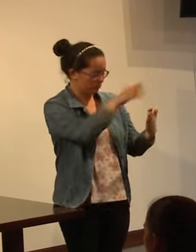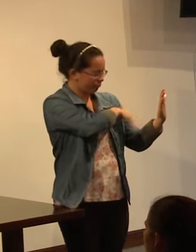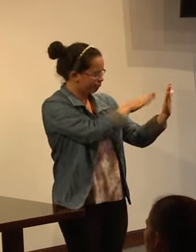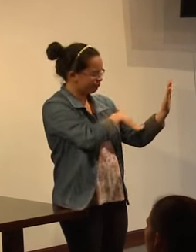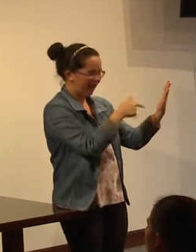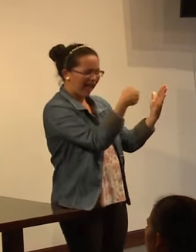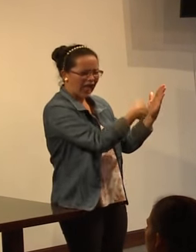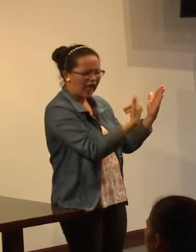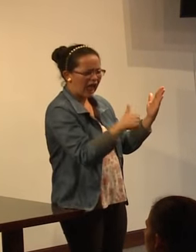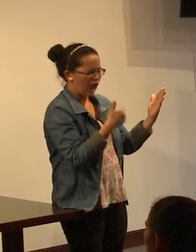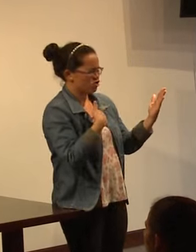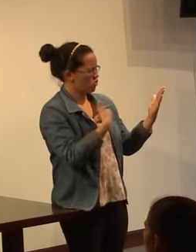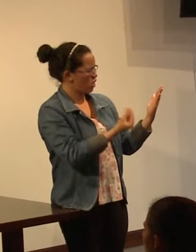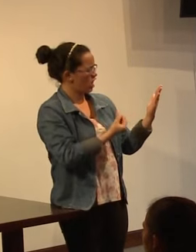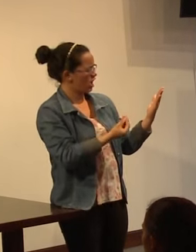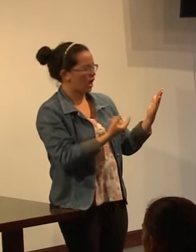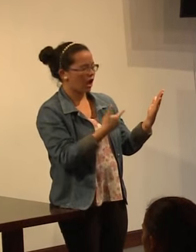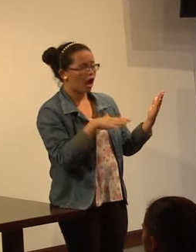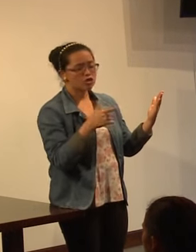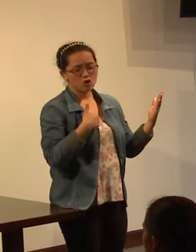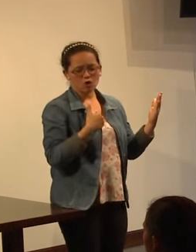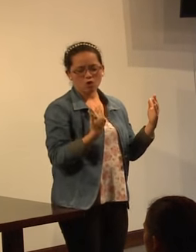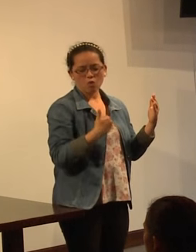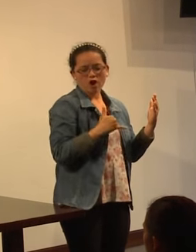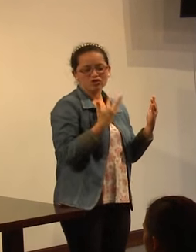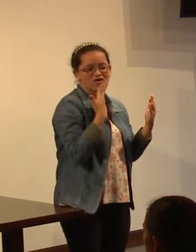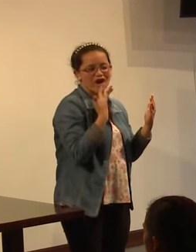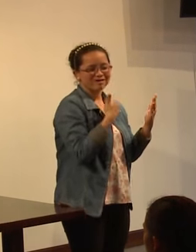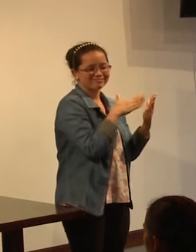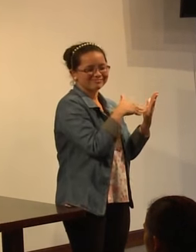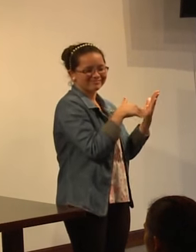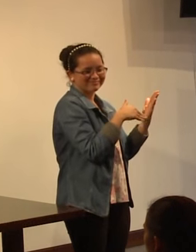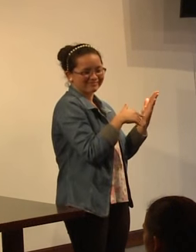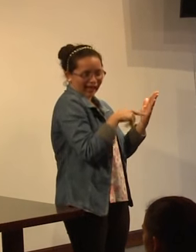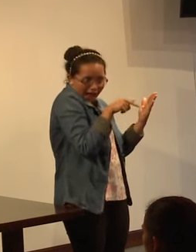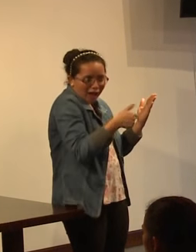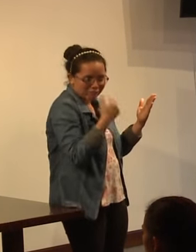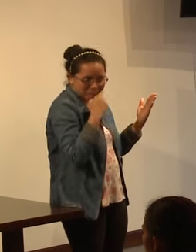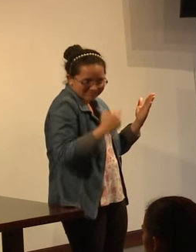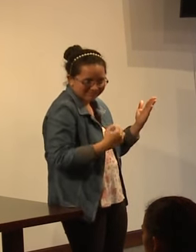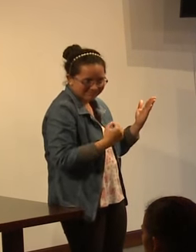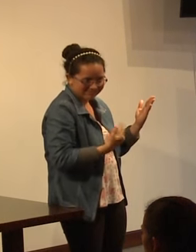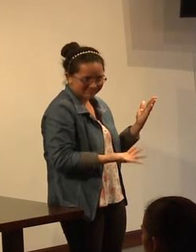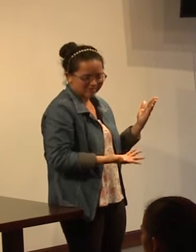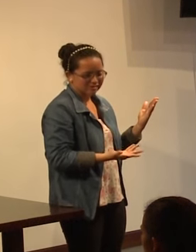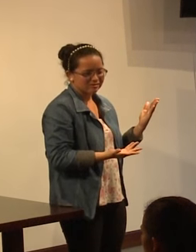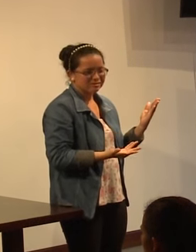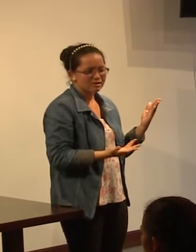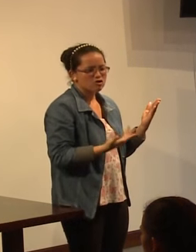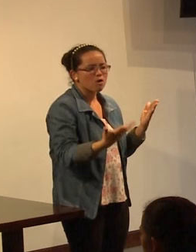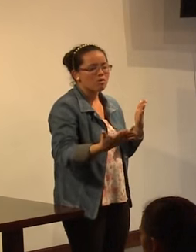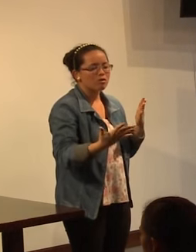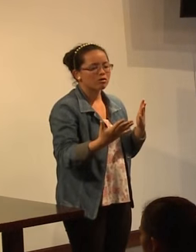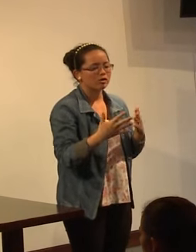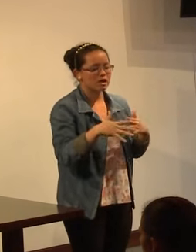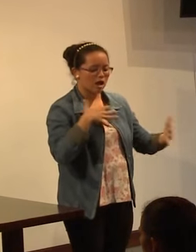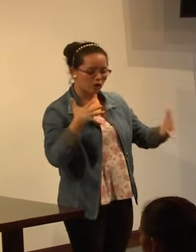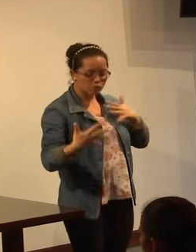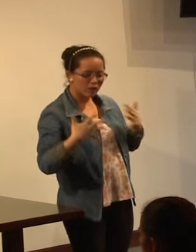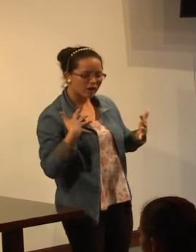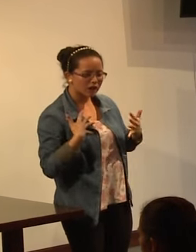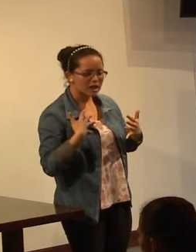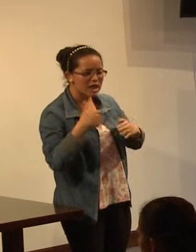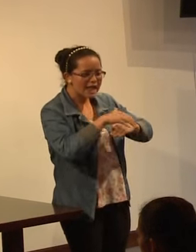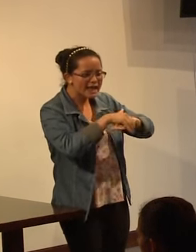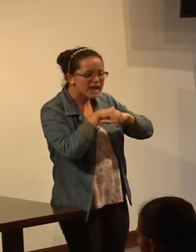uno cuando pinta, uno que dice, no estoy jugando con estos colores, estoy jugando, o sea, uno hasta lo mete en eso. ¿Cómo se dice actuar en inglés?